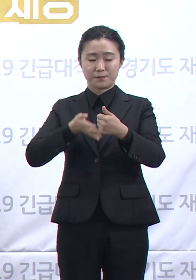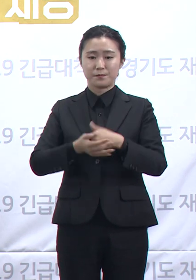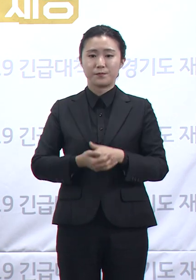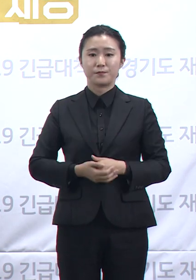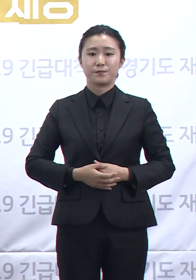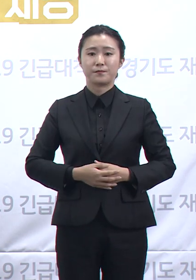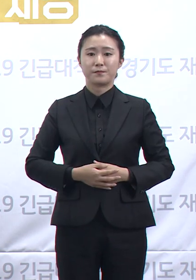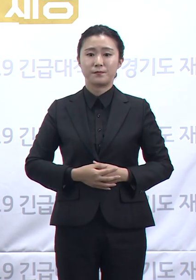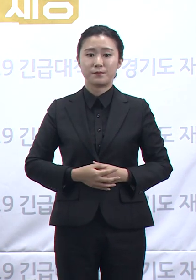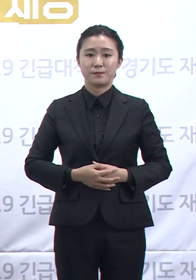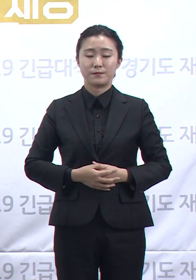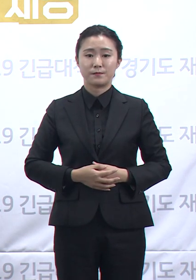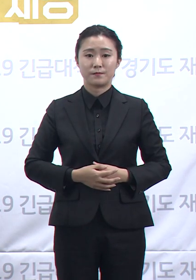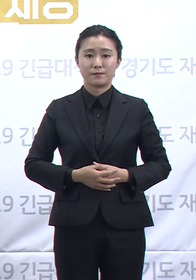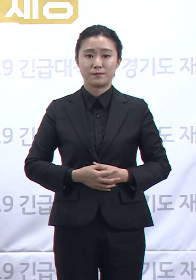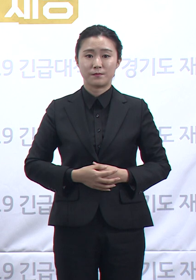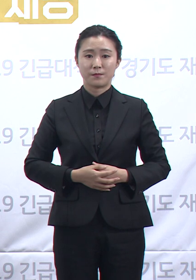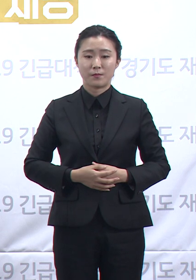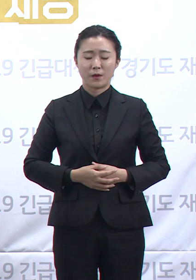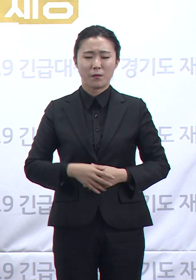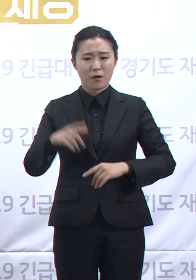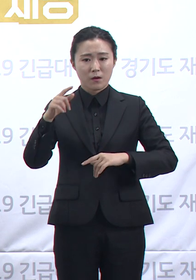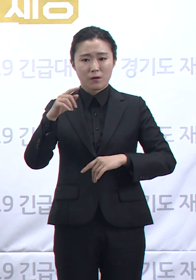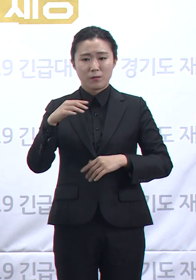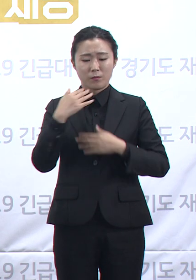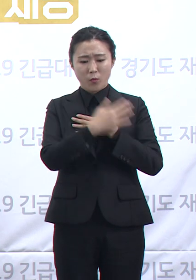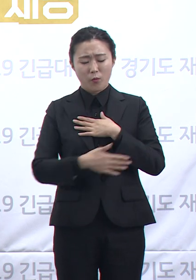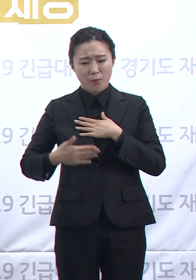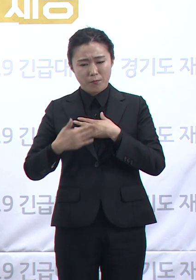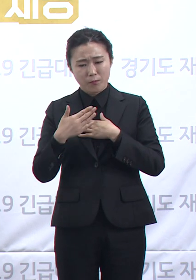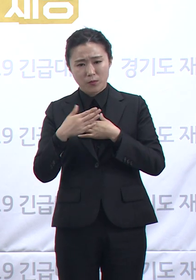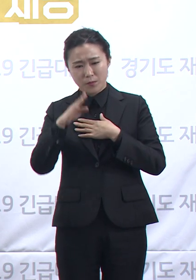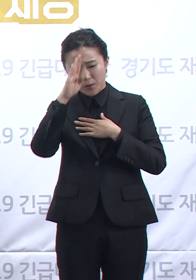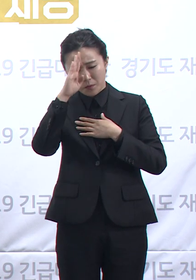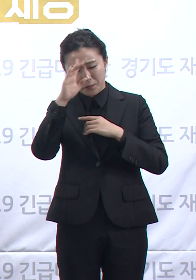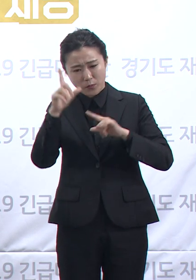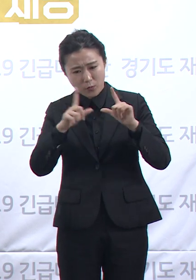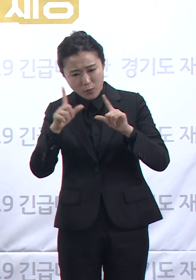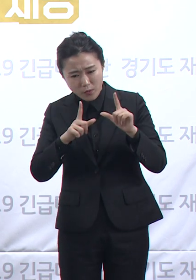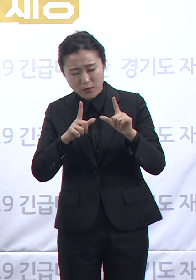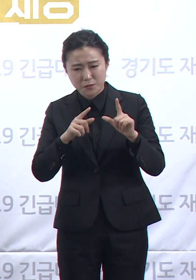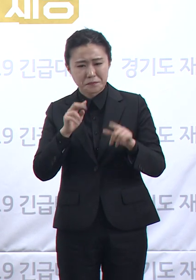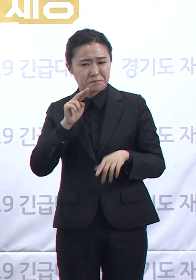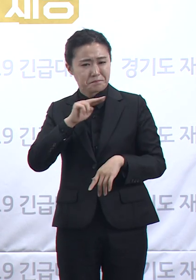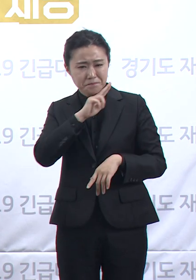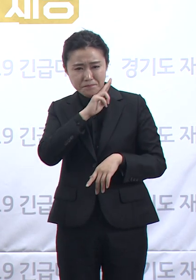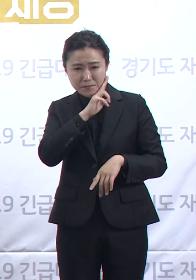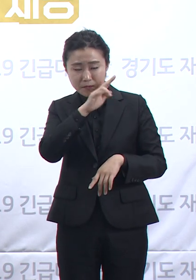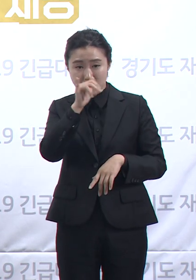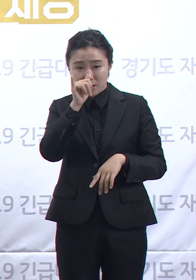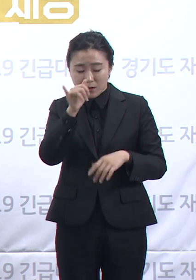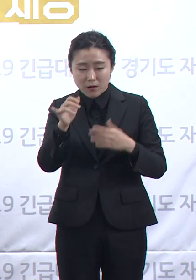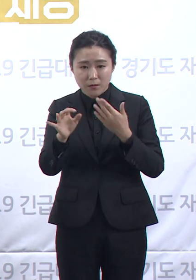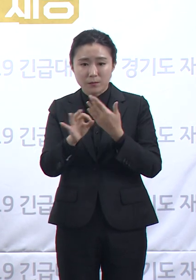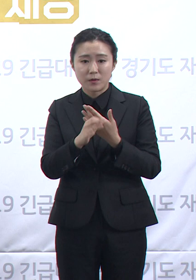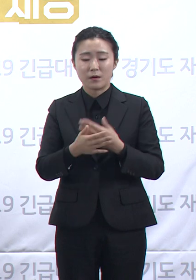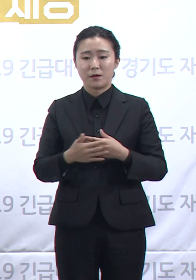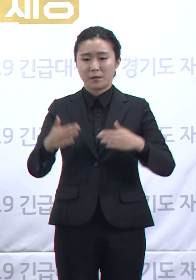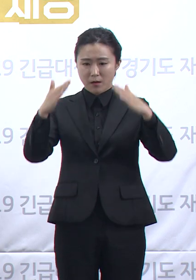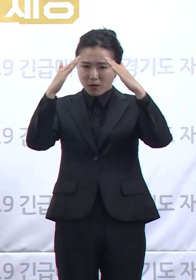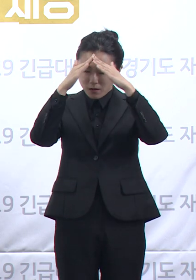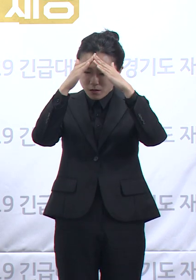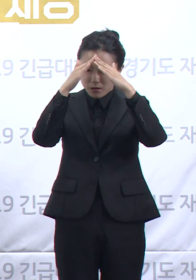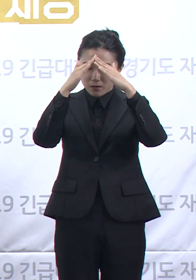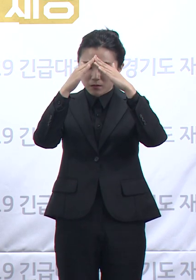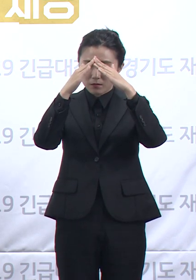유지해 주십시오. 의심 증상이 있다면 집에 머물며 사회활동을 삼가는 것은 가장 중요한